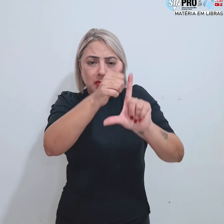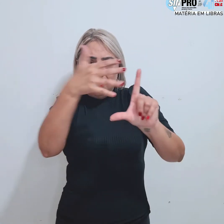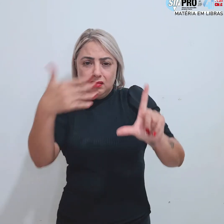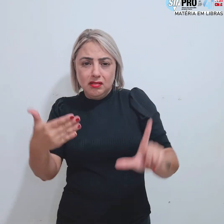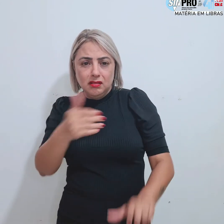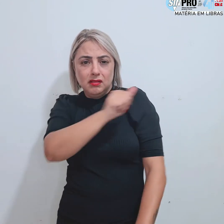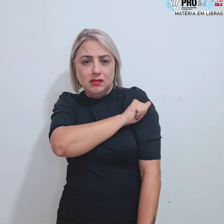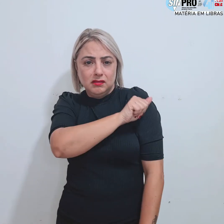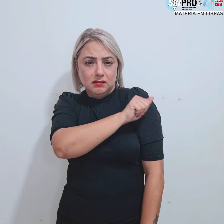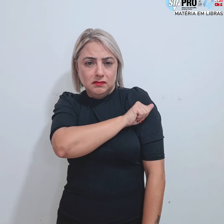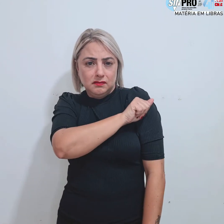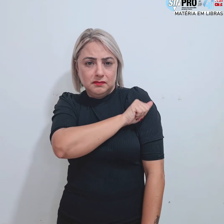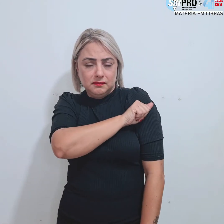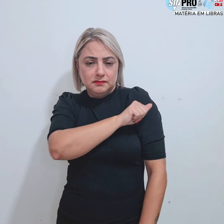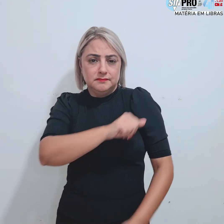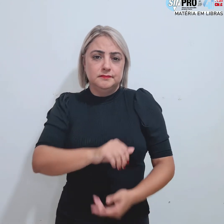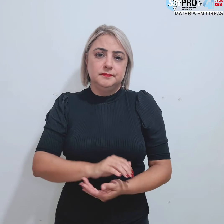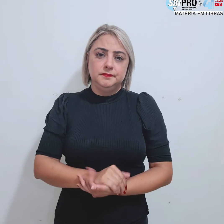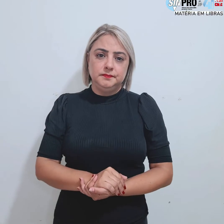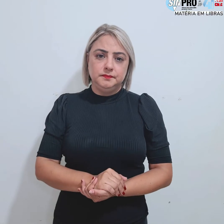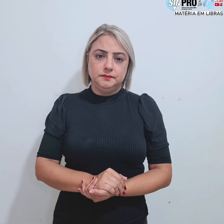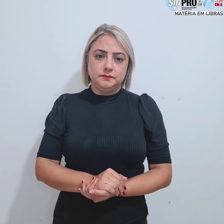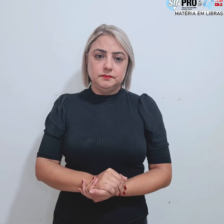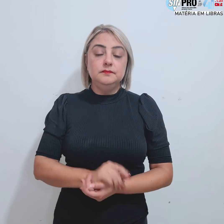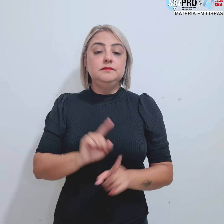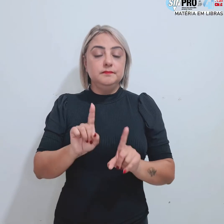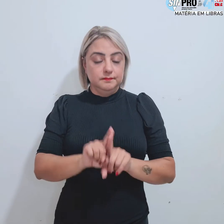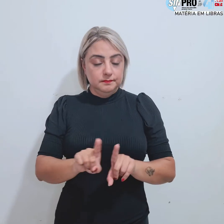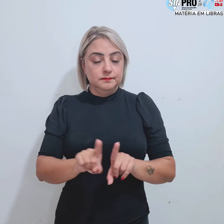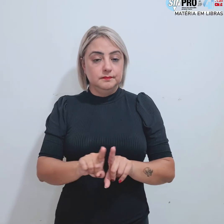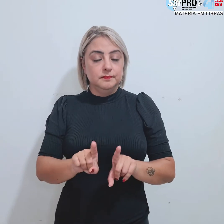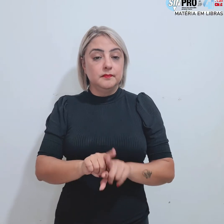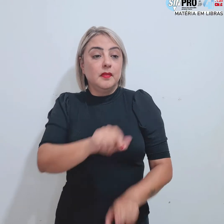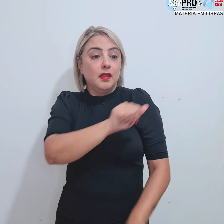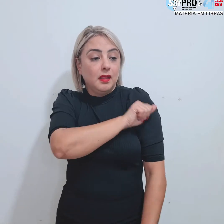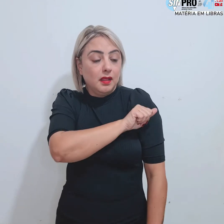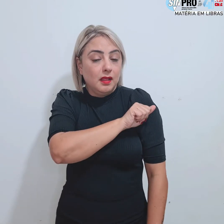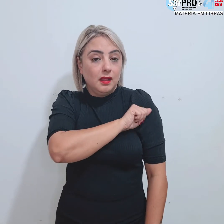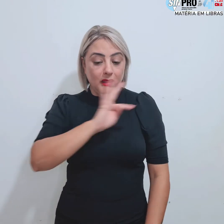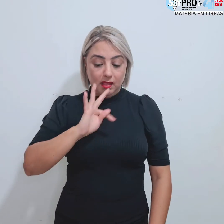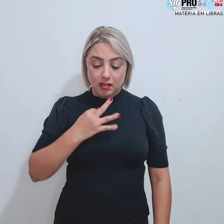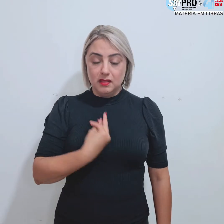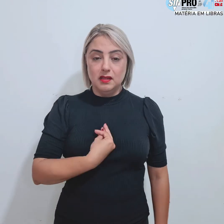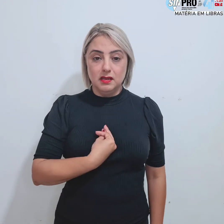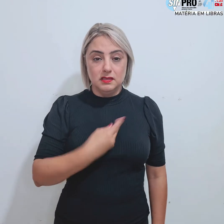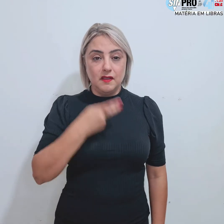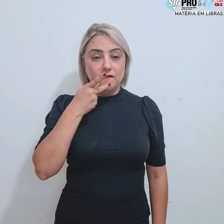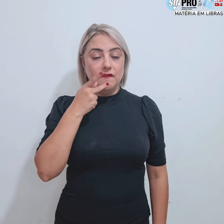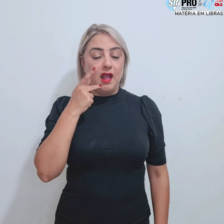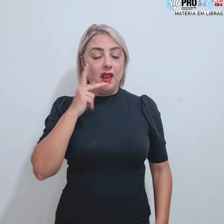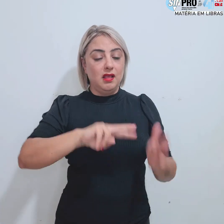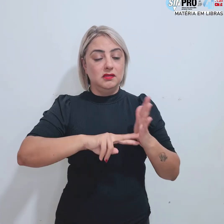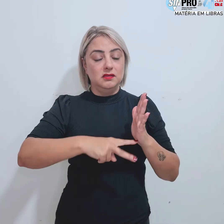LGBTQIA+, sobretudo estudantes trans, afirma.